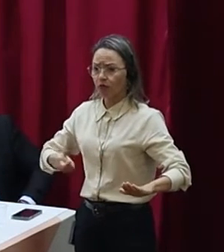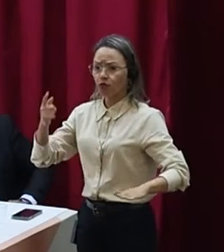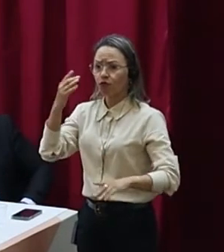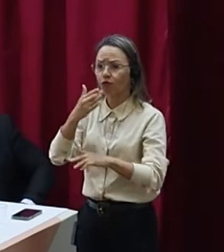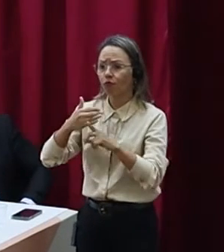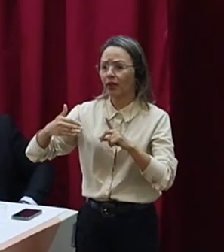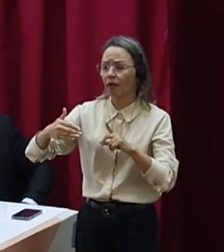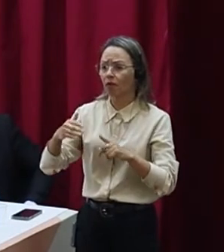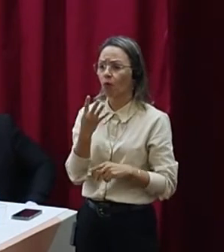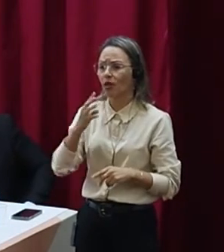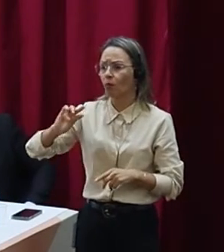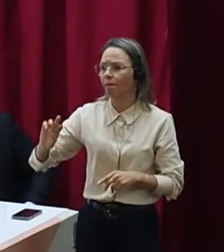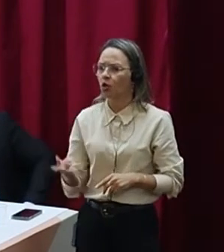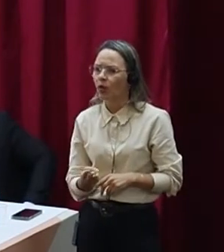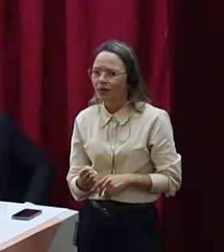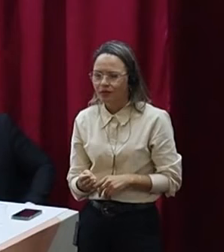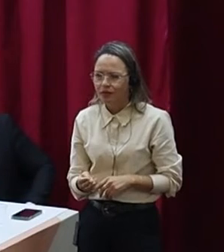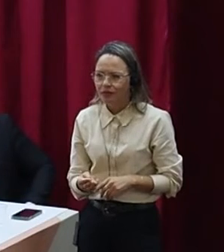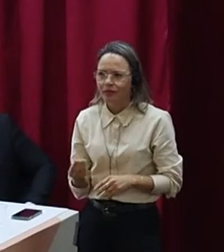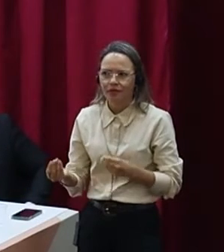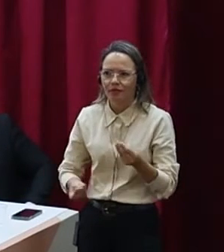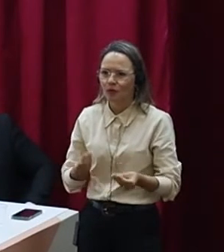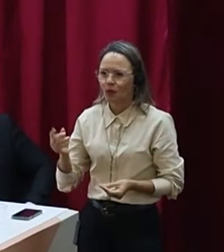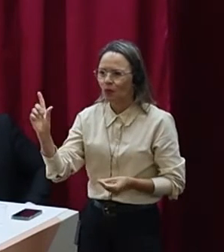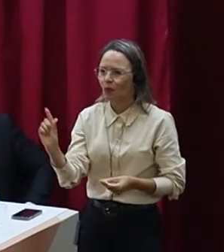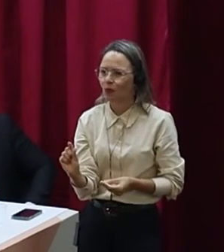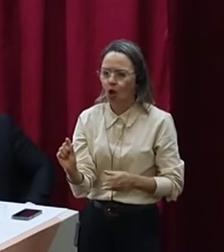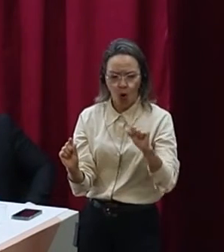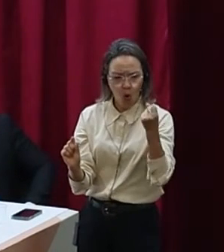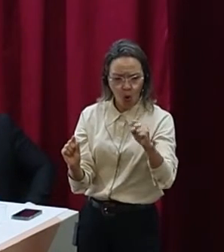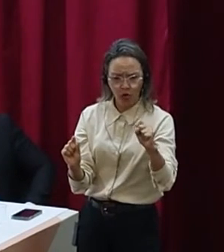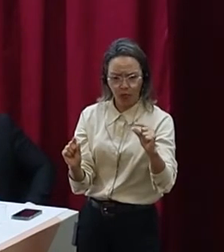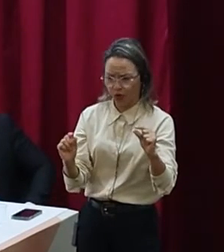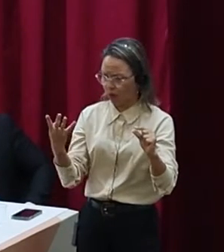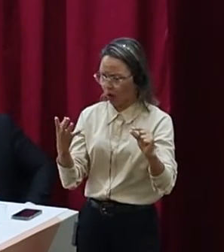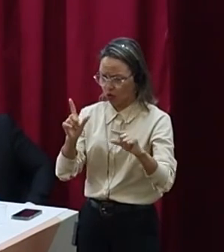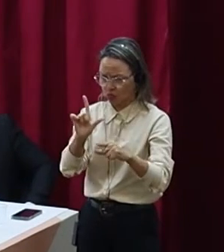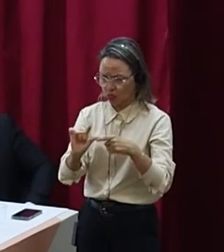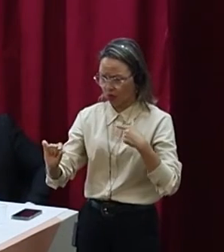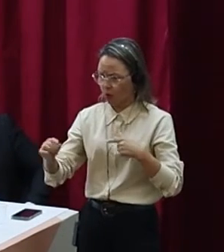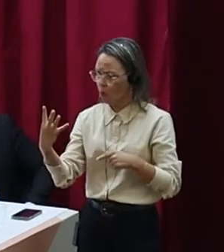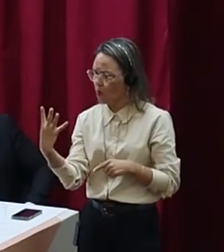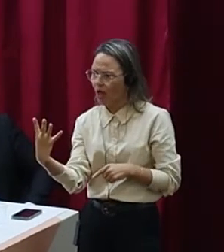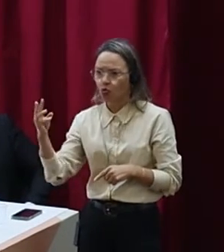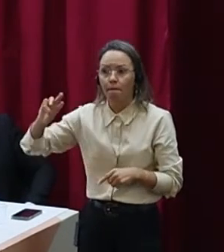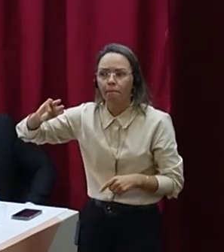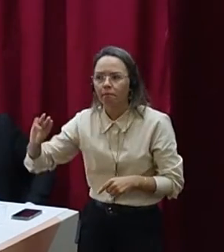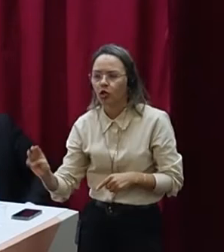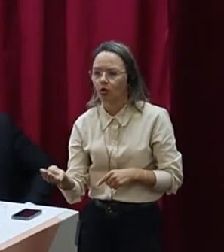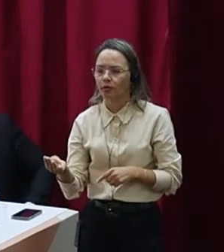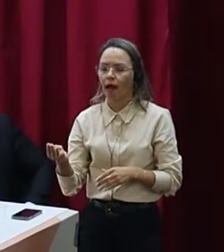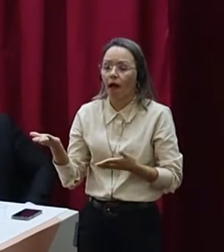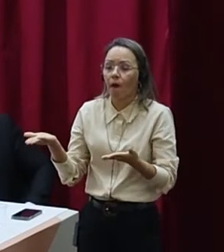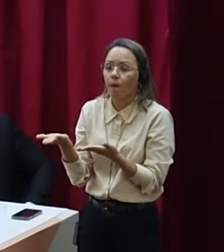que es muy poco, bajan a 4. Recién ahora estamos recuperando algo de ese presupuesto.